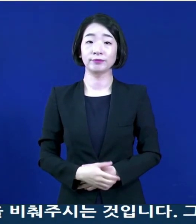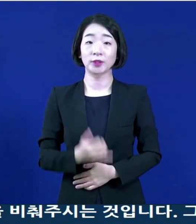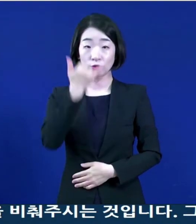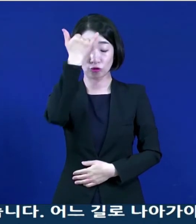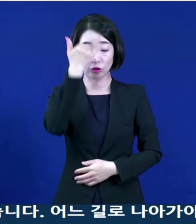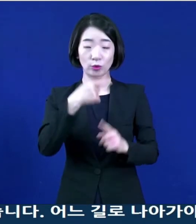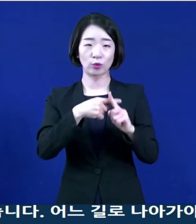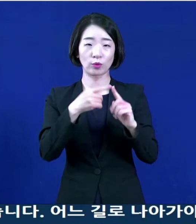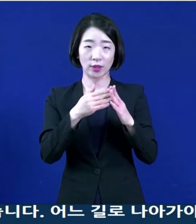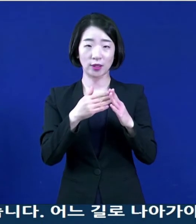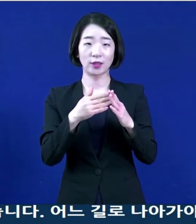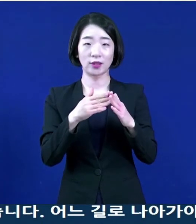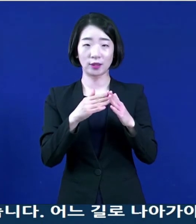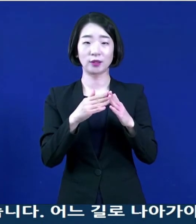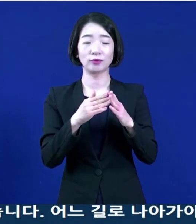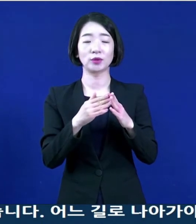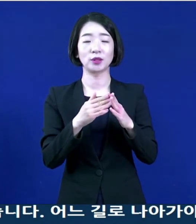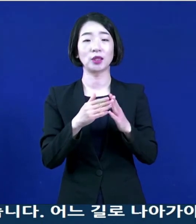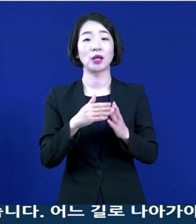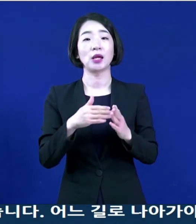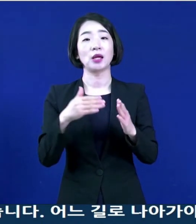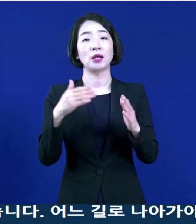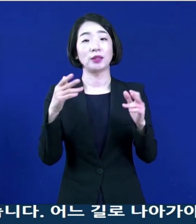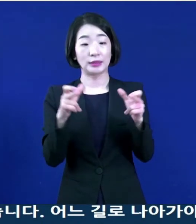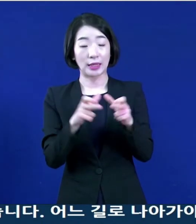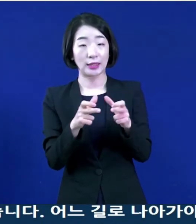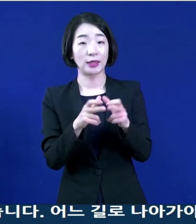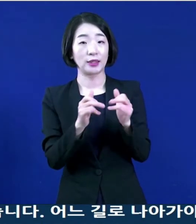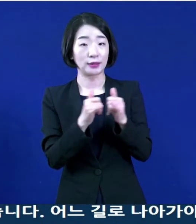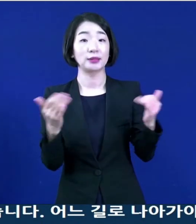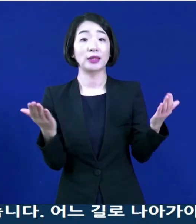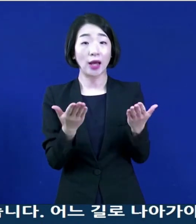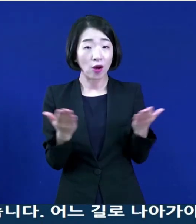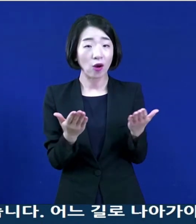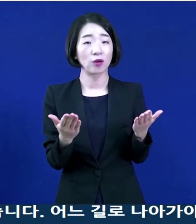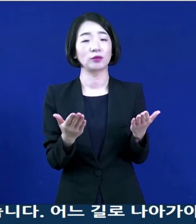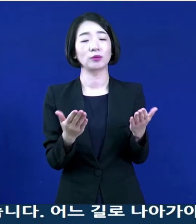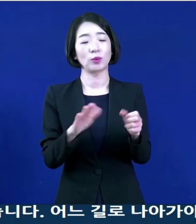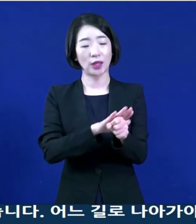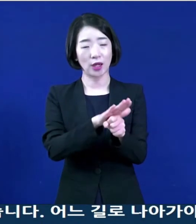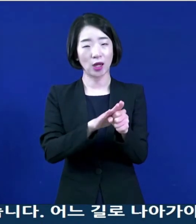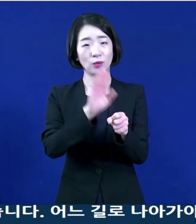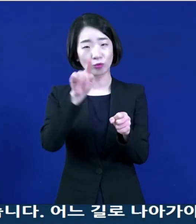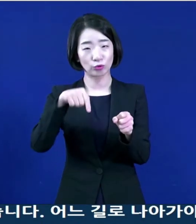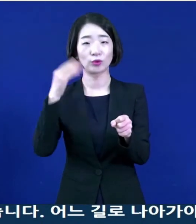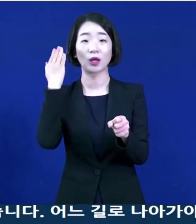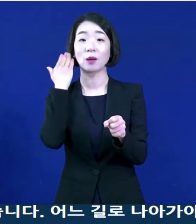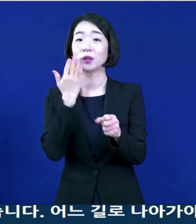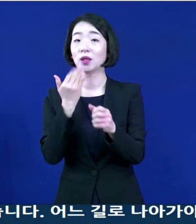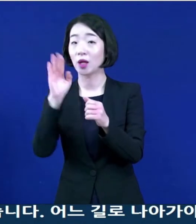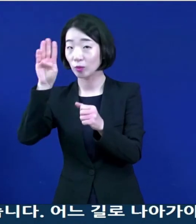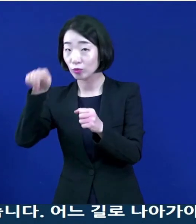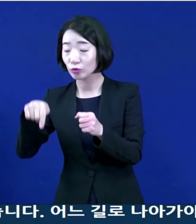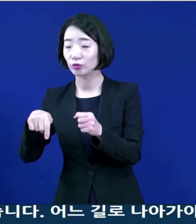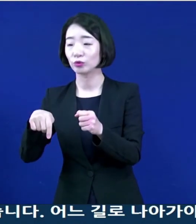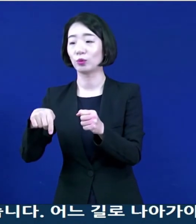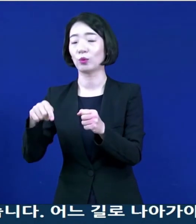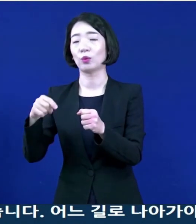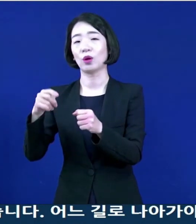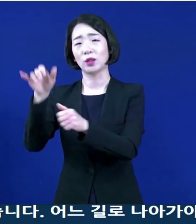충영교회 우리 장애우 사역, 그리고 우리 충영교회가 장애우를 생각하는 이런